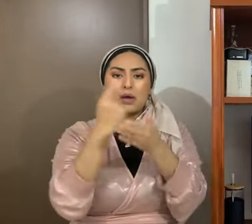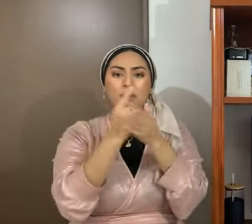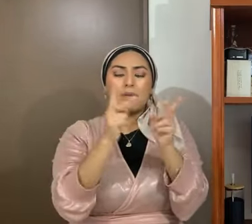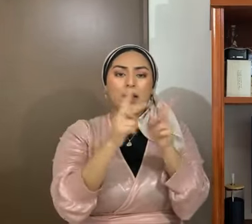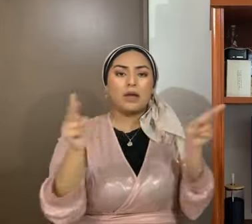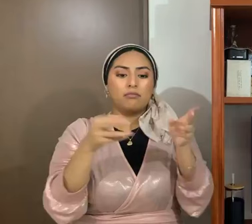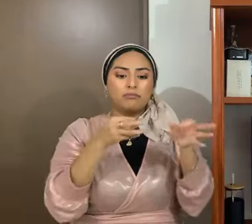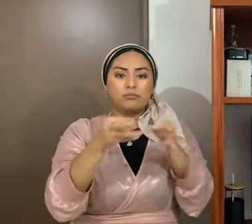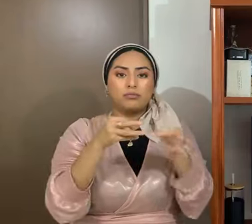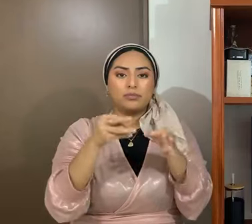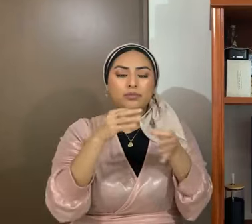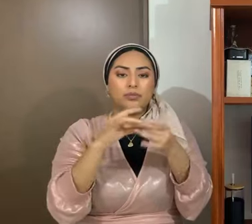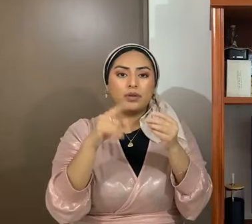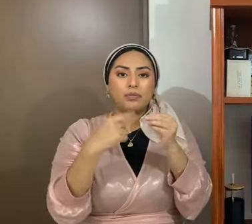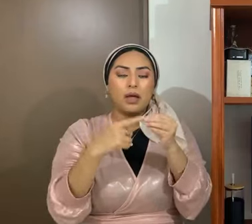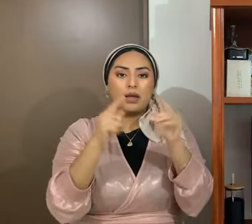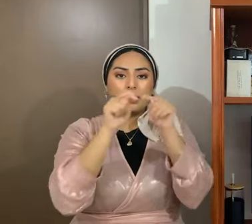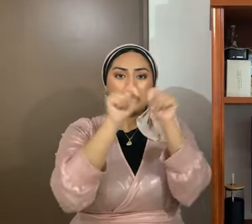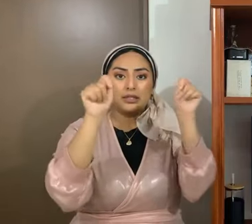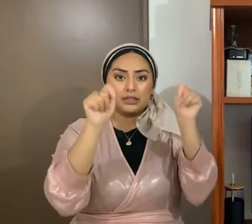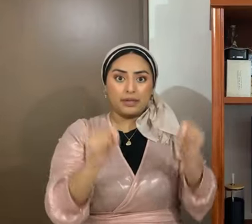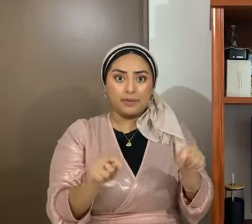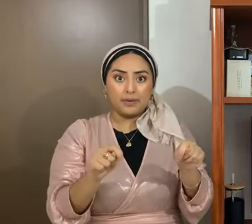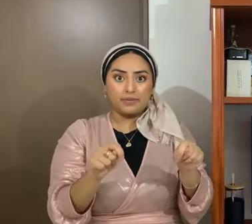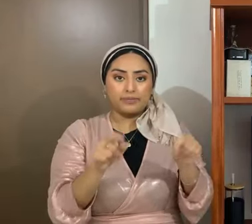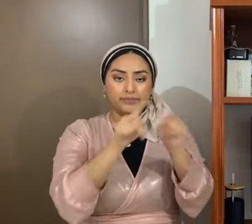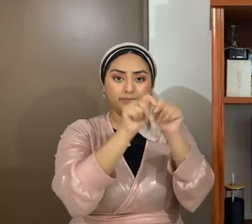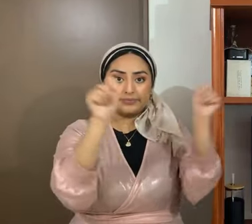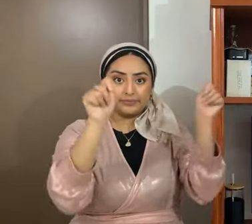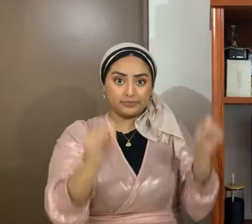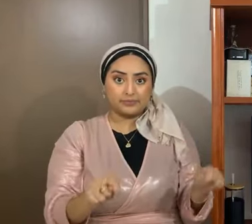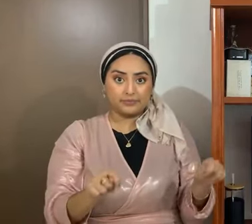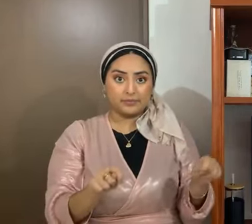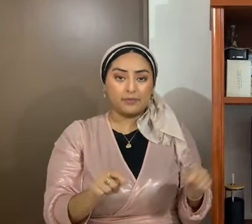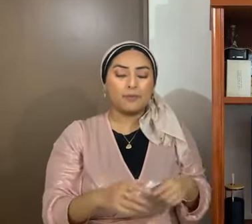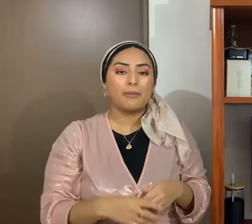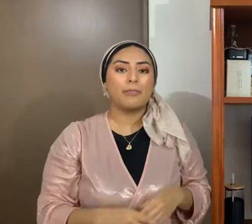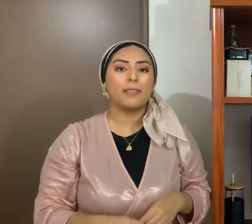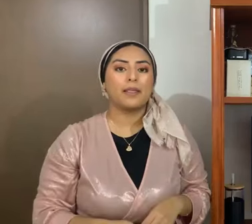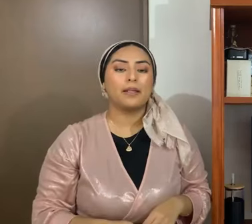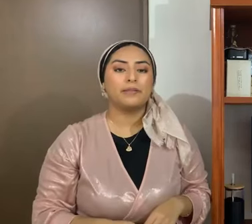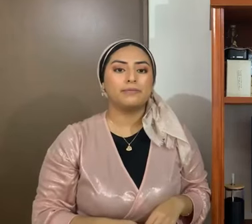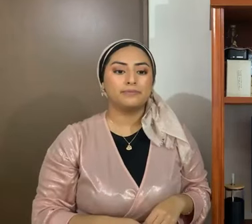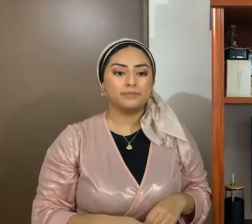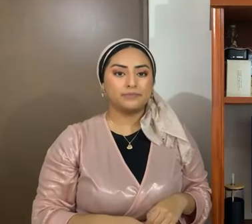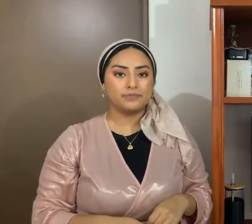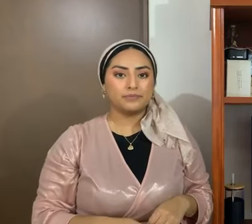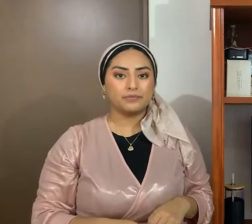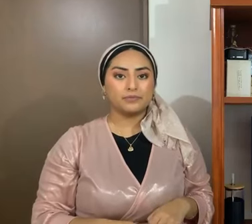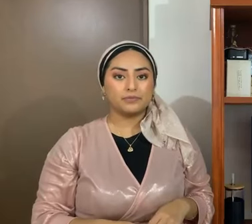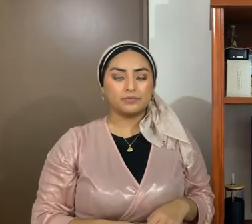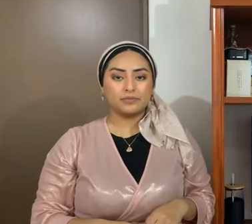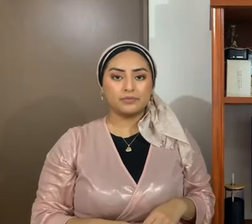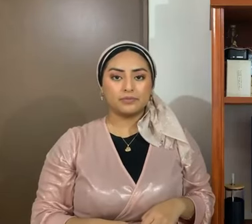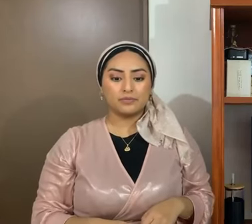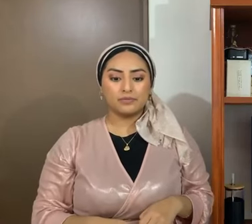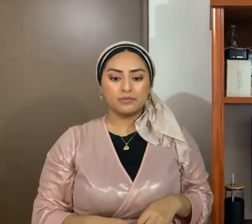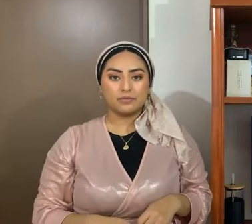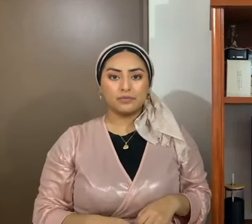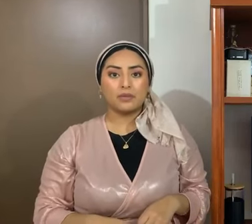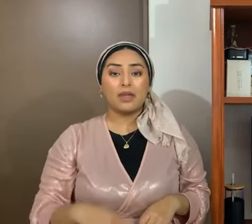estamos hablando acerca del Mishkan, del tabernáculo. ¿Sí? Ese es el nombre incorrecto, lo correcto es